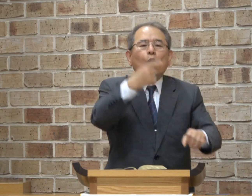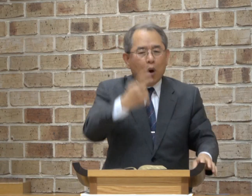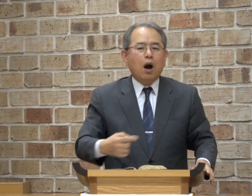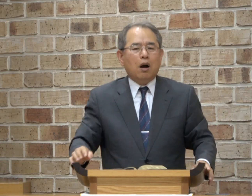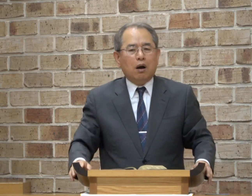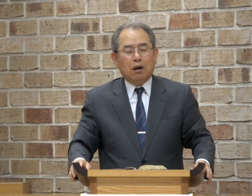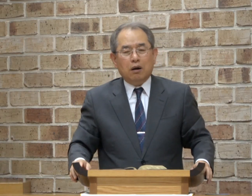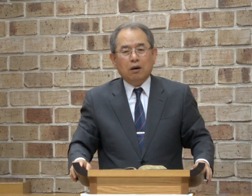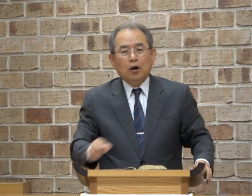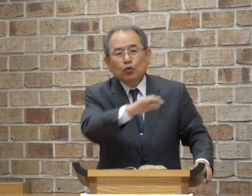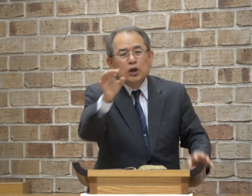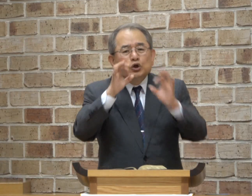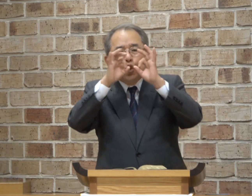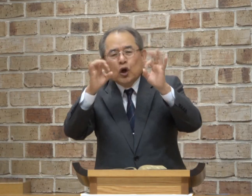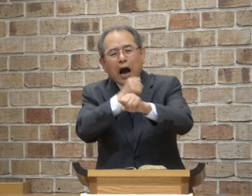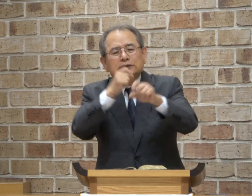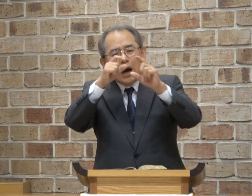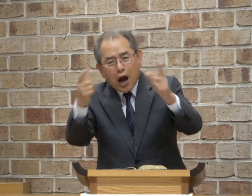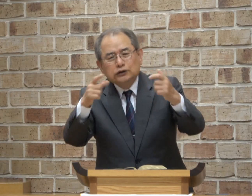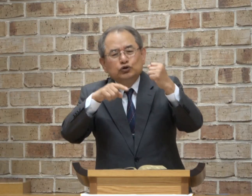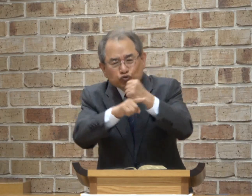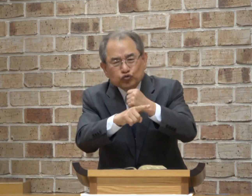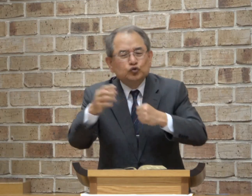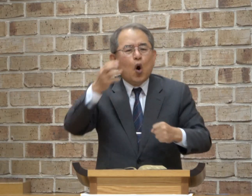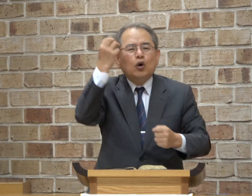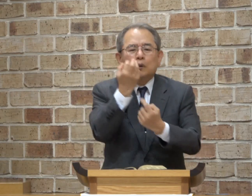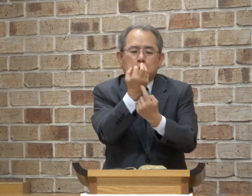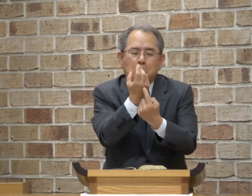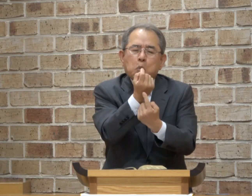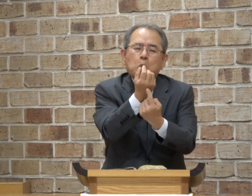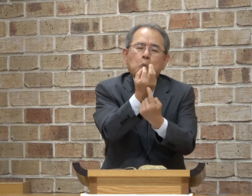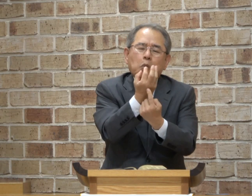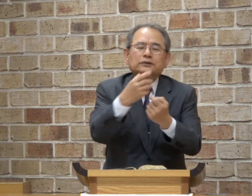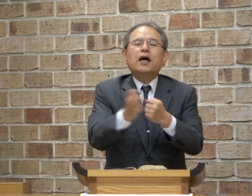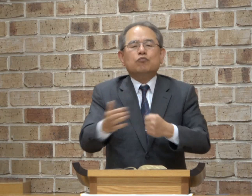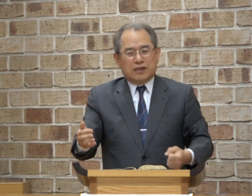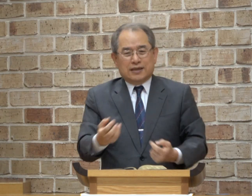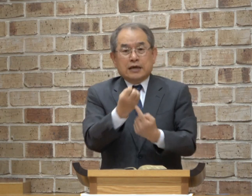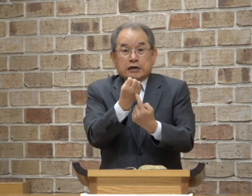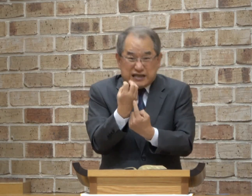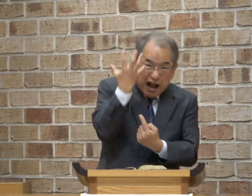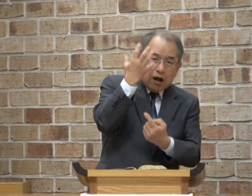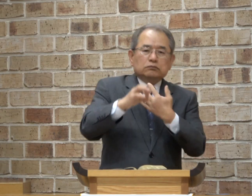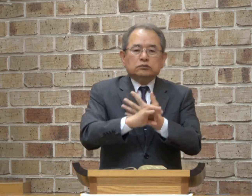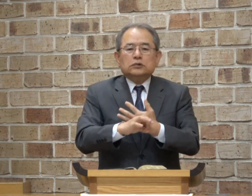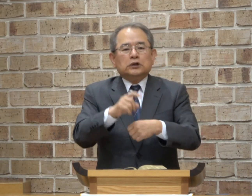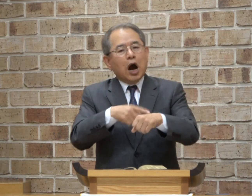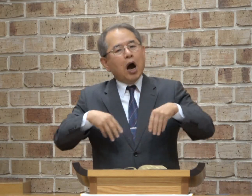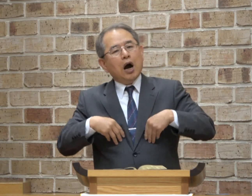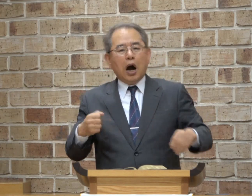다 예수님에 대해서 알리고 싶고 전하고 싶어집니다. 여러분이 전도하지 않는 이유는 성령이 불타지 않기 때문입니다.